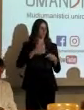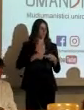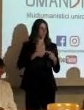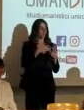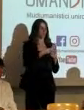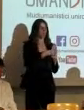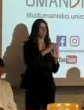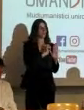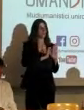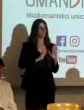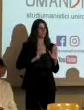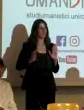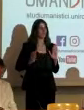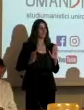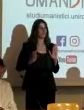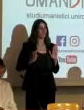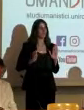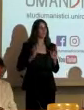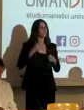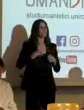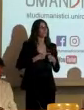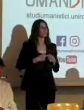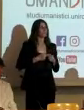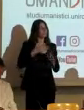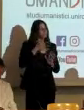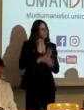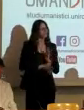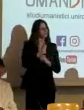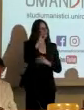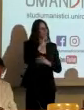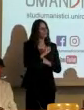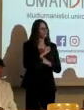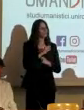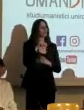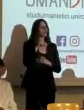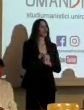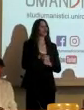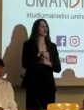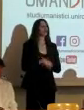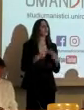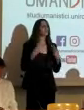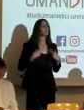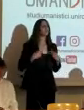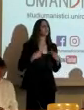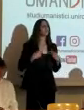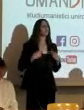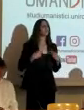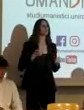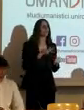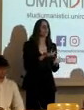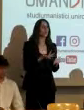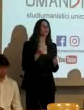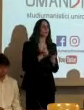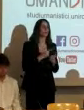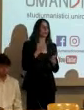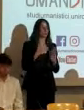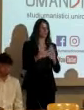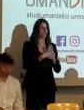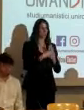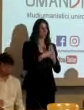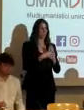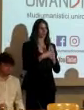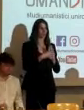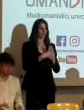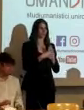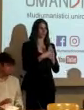peso specifico che le immagini hanno nella nostra contemporaneità. Quindi, da un lato, nella prospettiva di salvaguardare l'enorme patrimonio